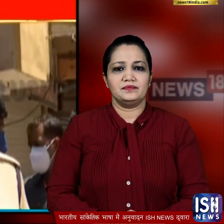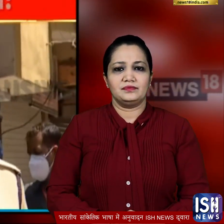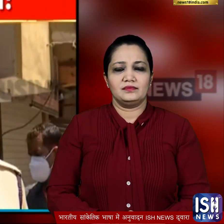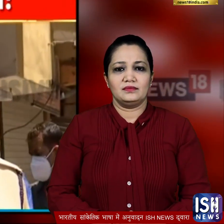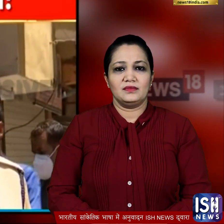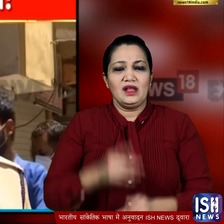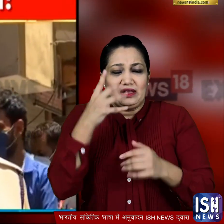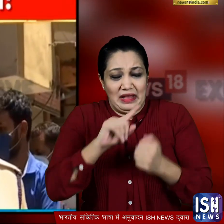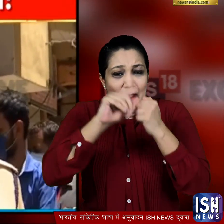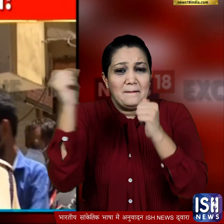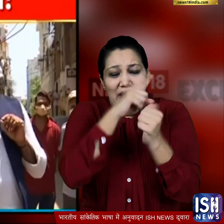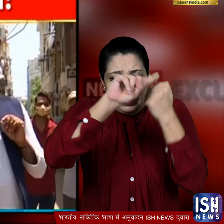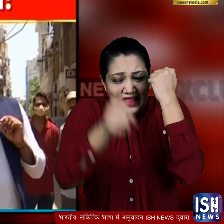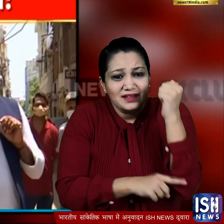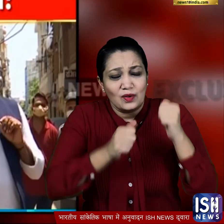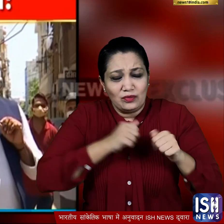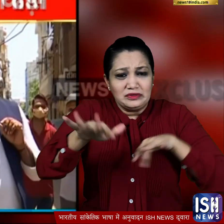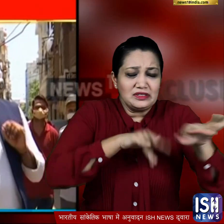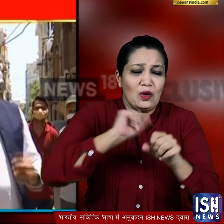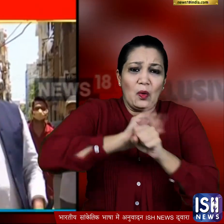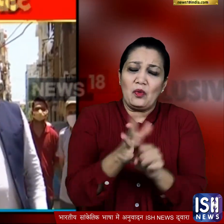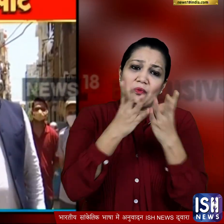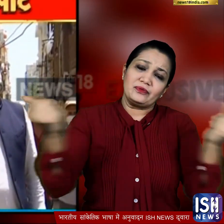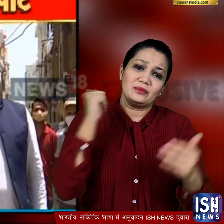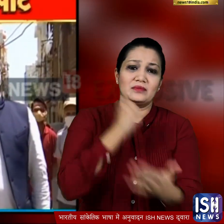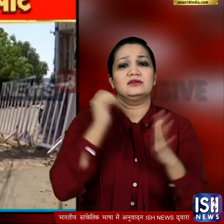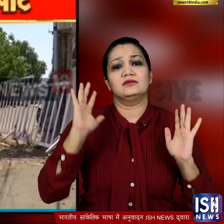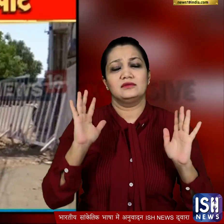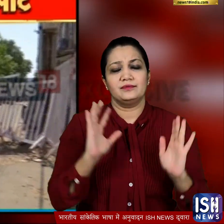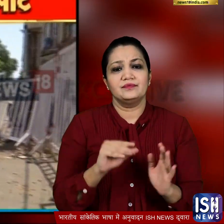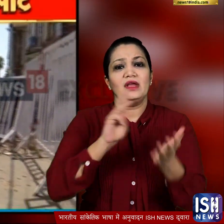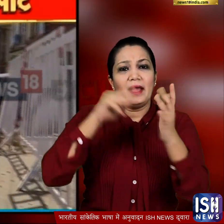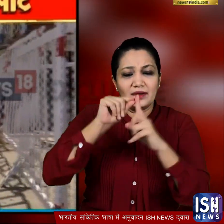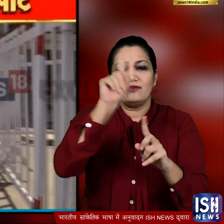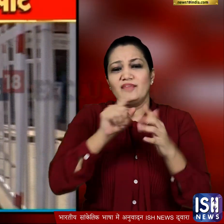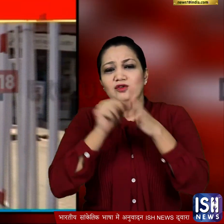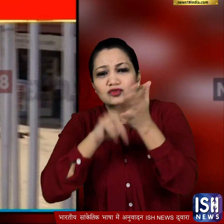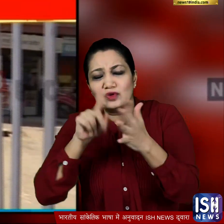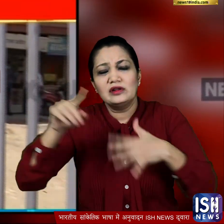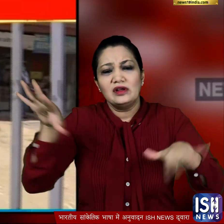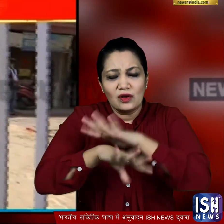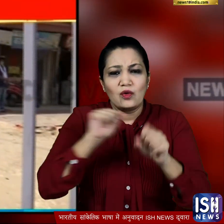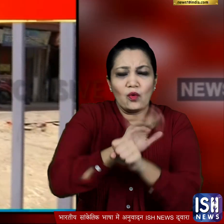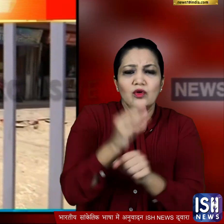सुनिश्चित करें कि इस महीने के अंत तक हमारे शहर को कोरोना मुक्त करेंगे। मध्य प्रदेश सरकार 1 जून